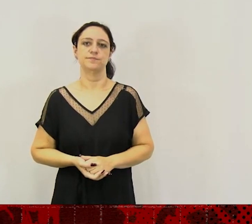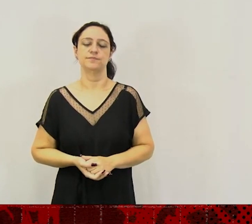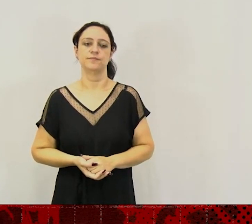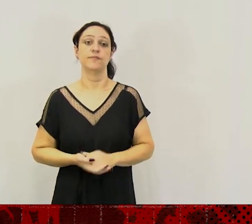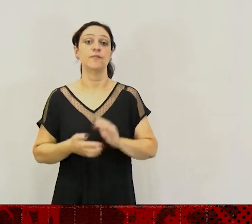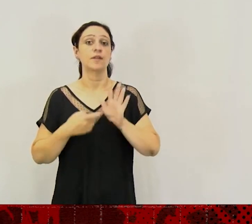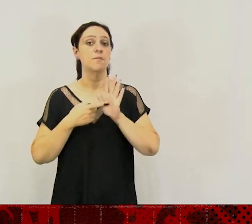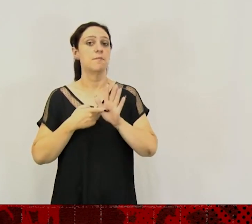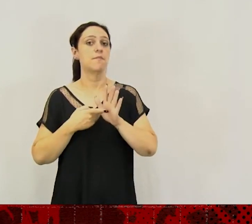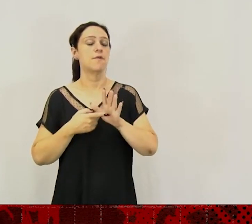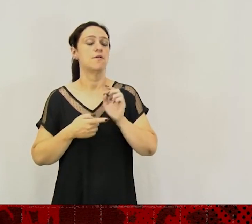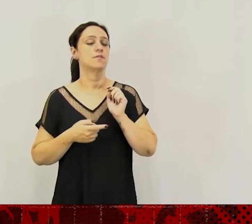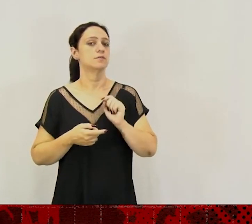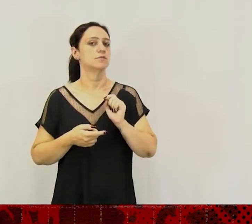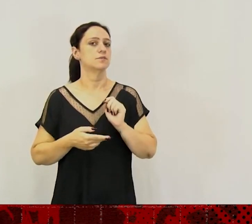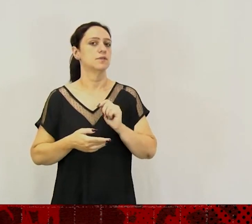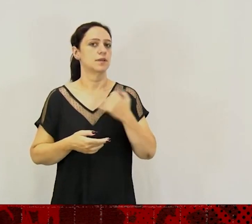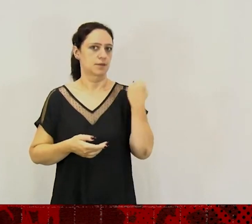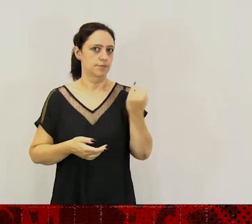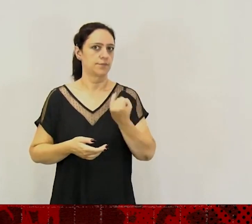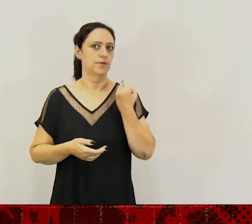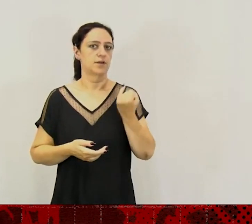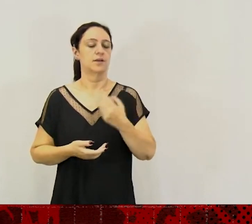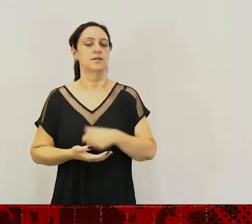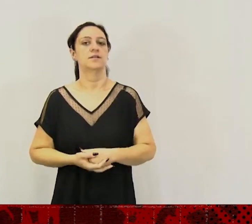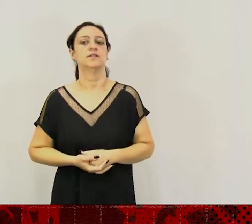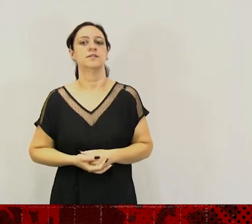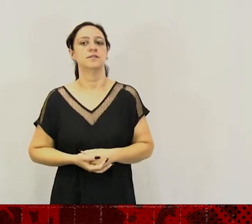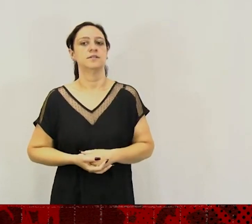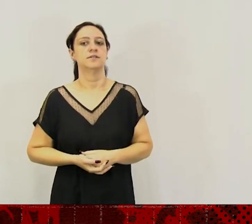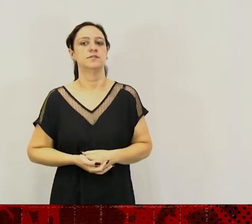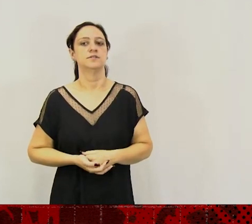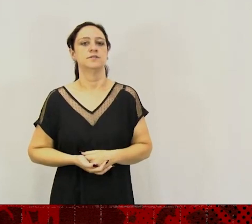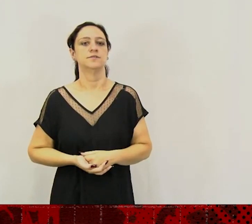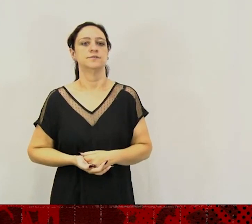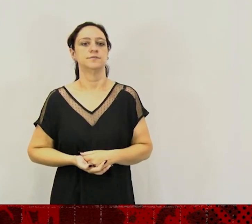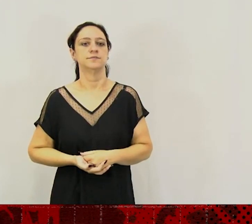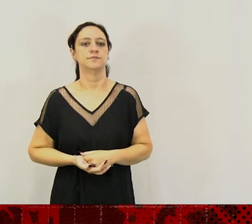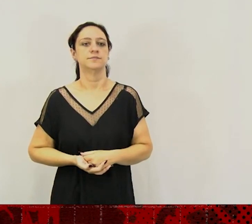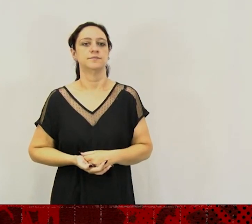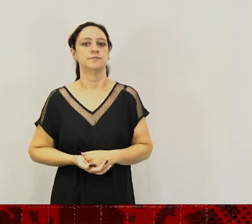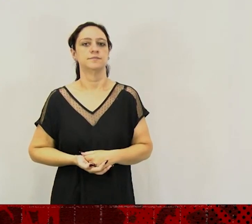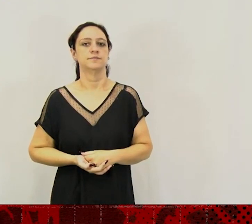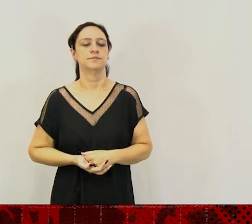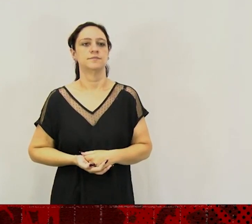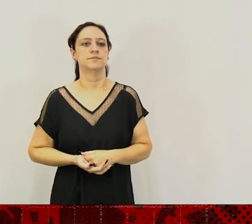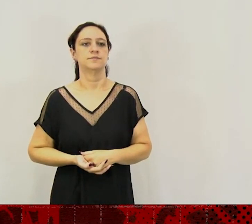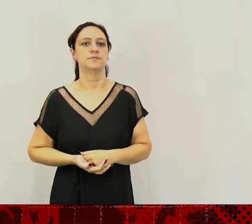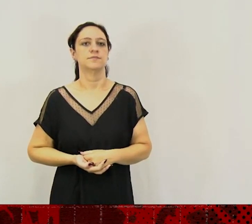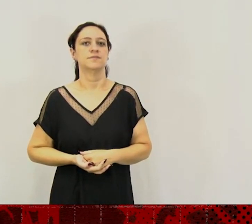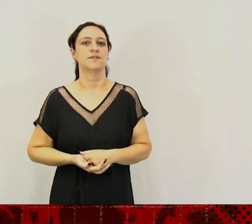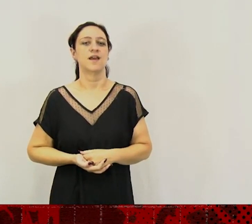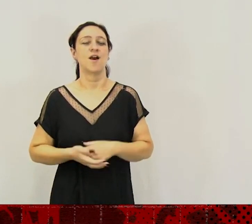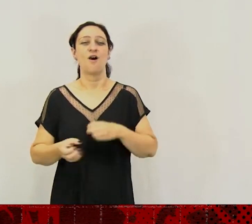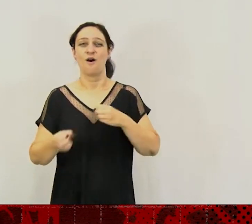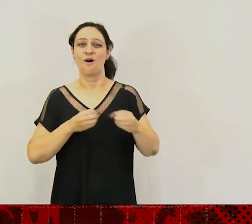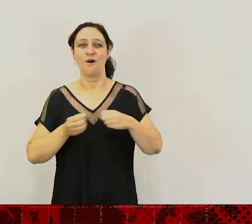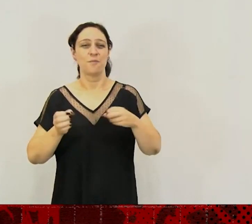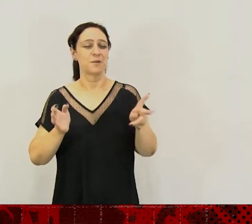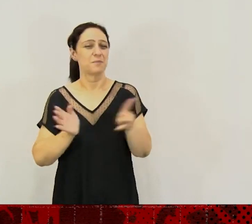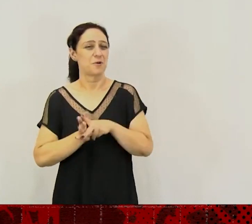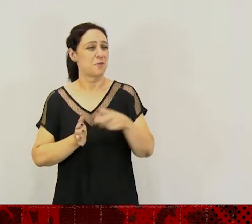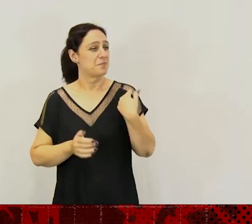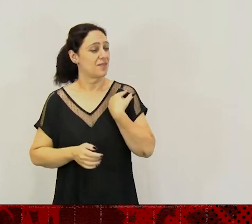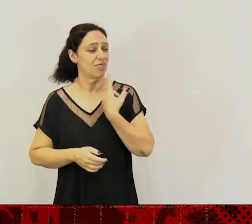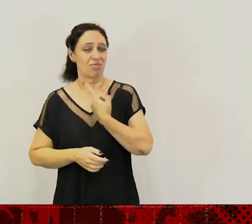Aqui está falando uma coisa importante: não foi pelas nossas boas obras do